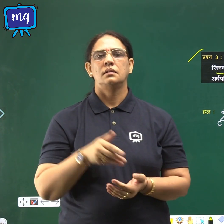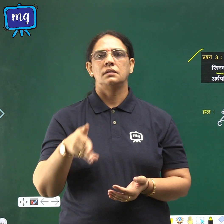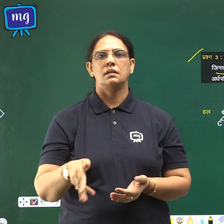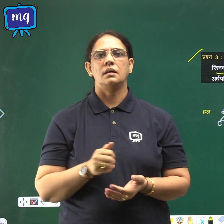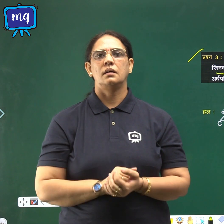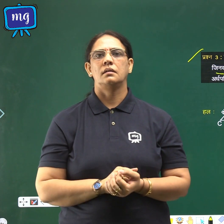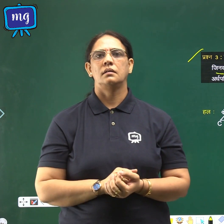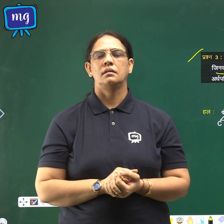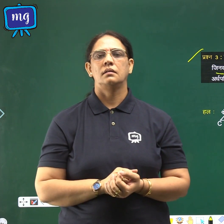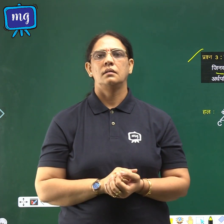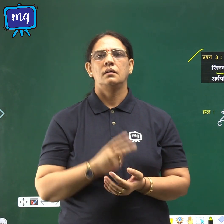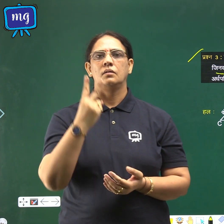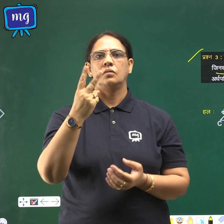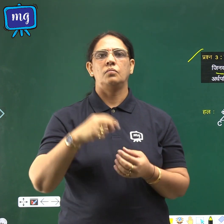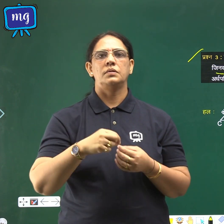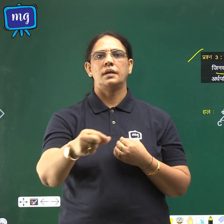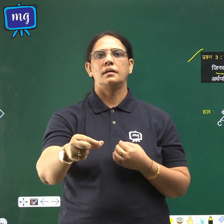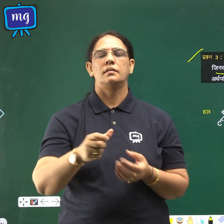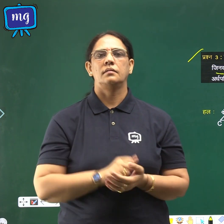जिनकी दो भुजाएं